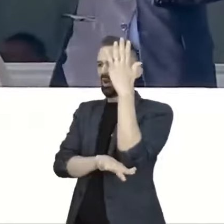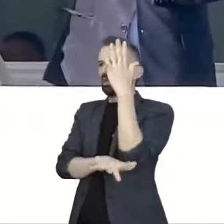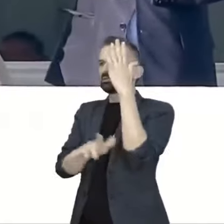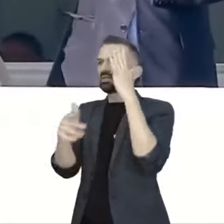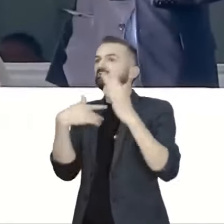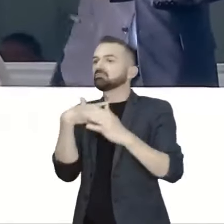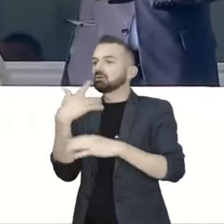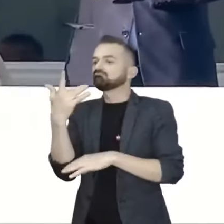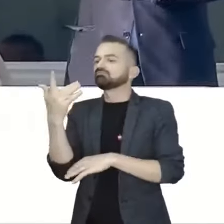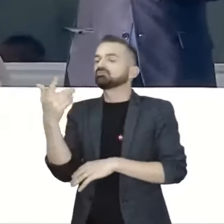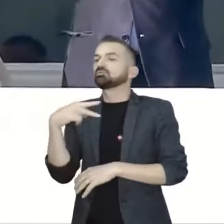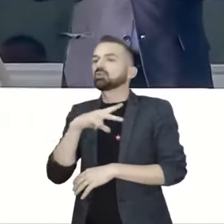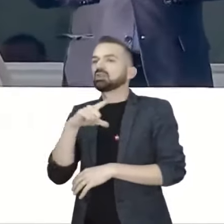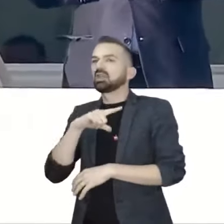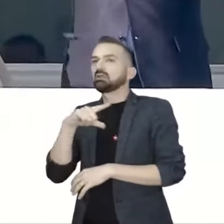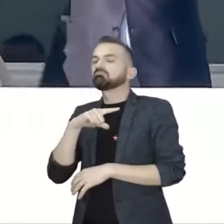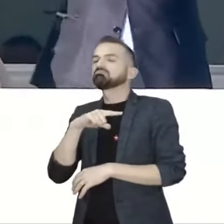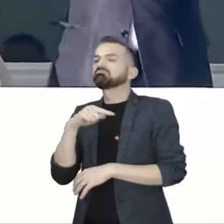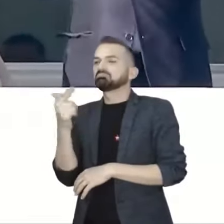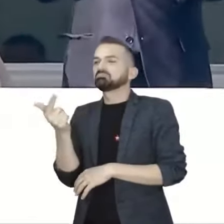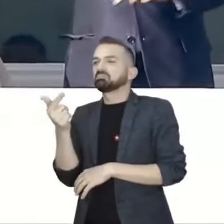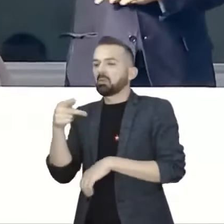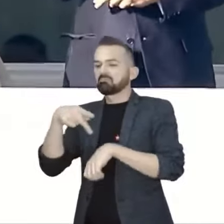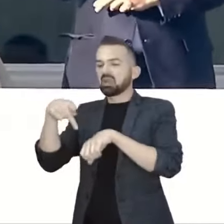nação. Por isso,